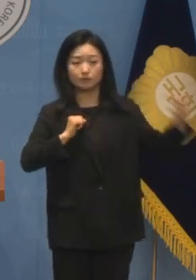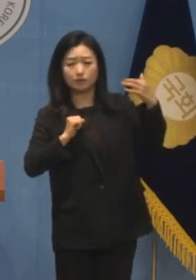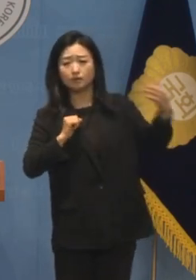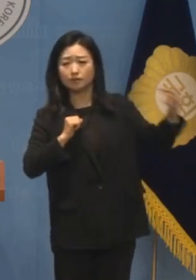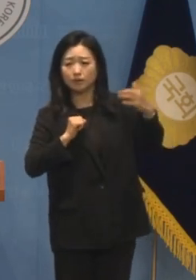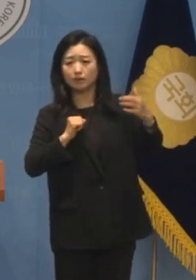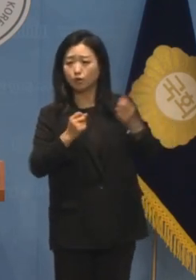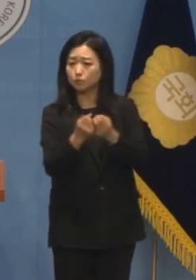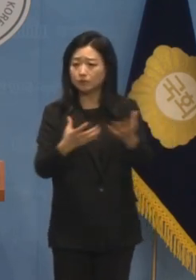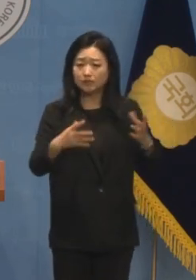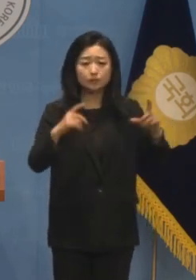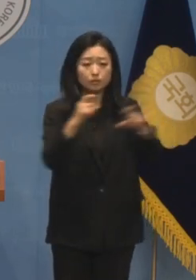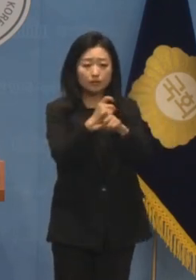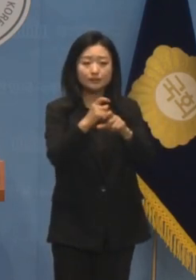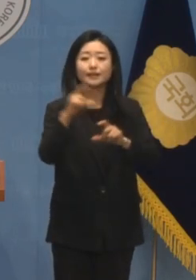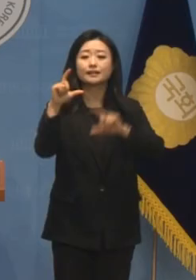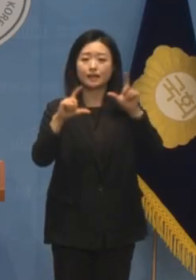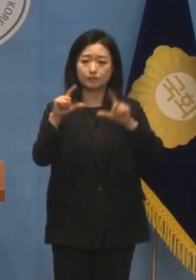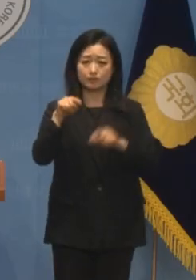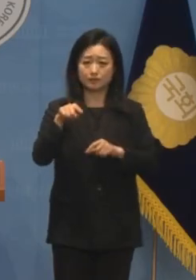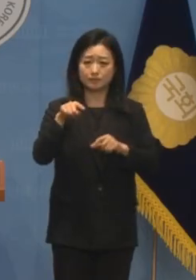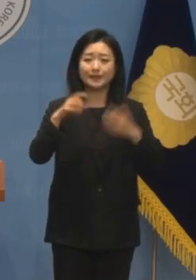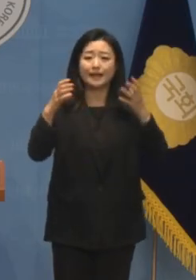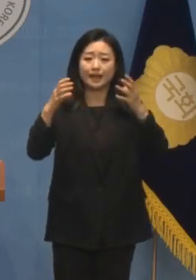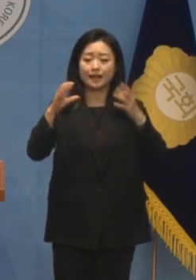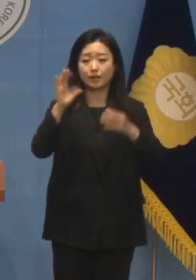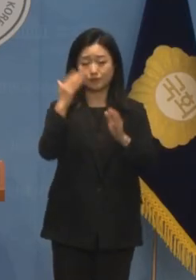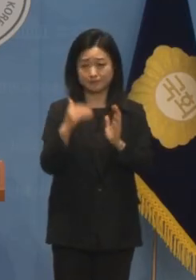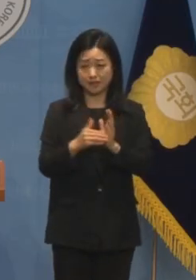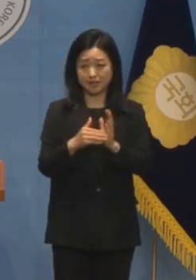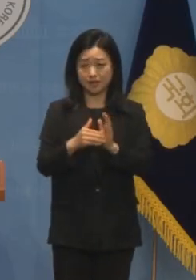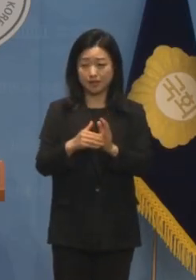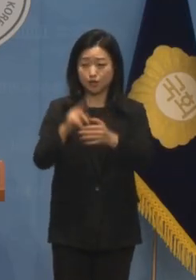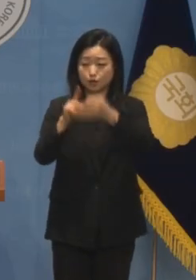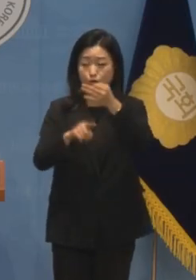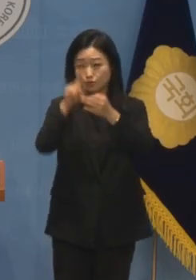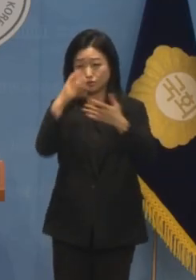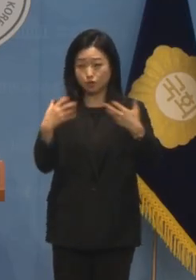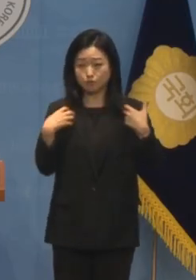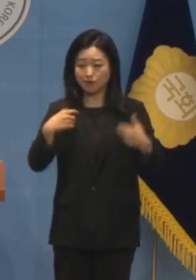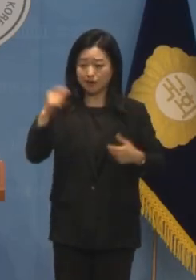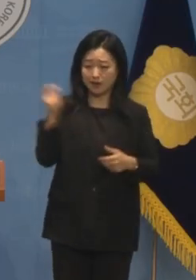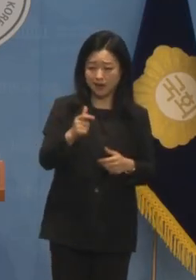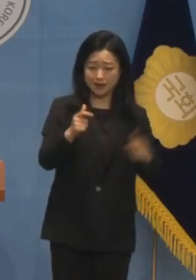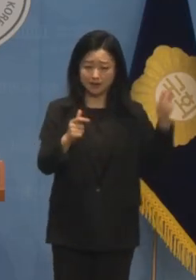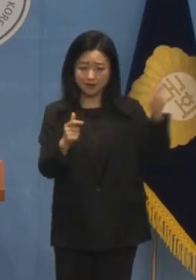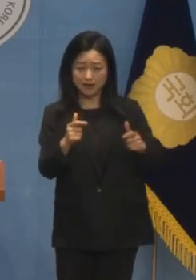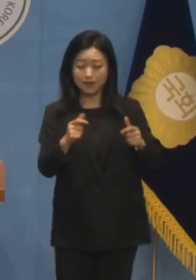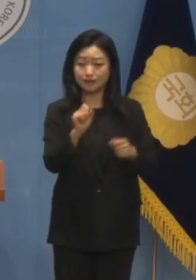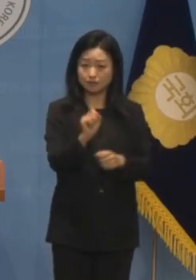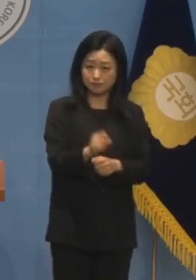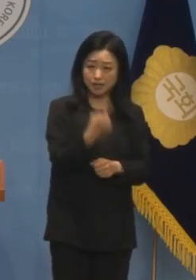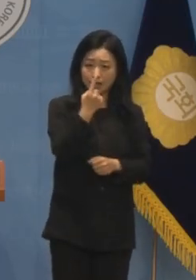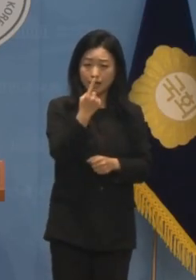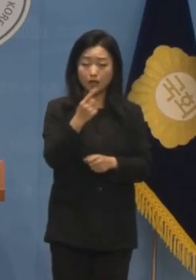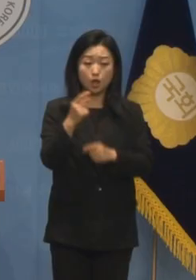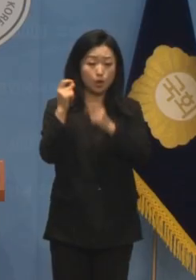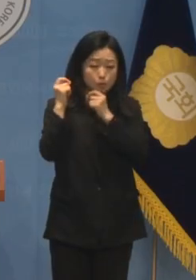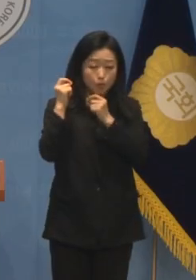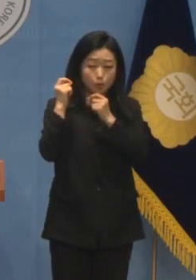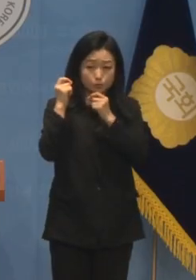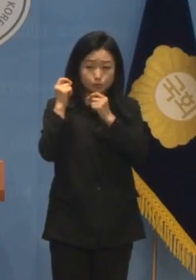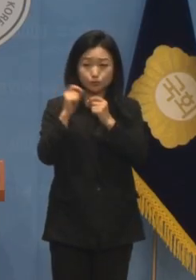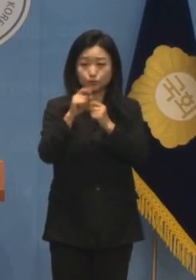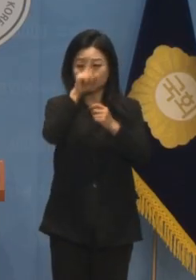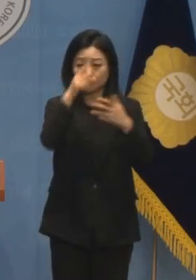세력이 되었습니다. 윤석열 정부의 강대강 대북 정책으로 남북 관계는 역대 어느 보수